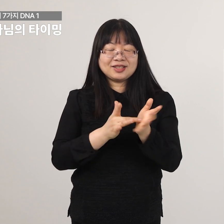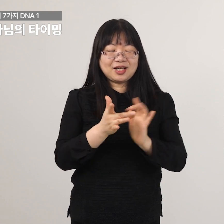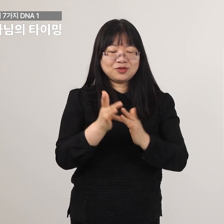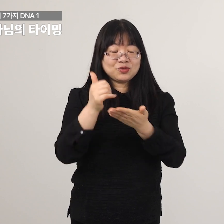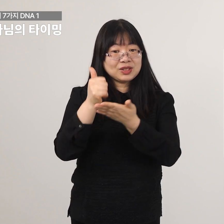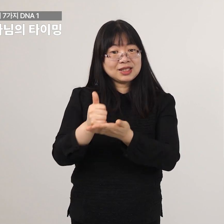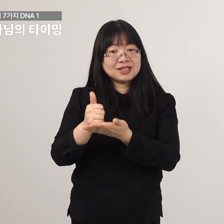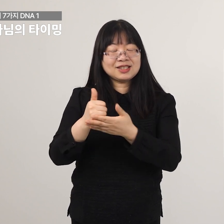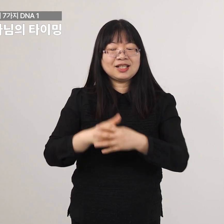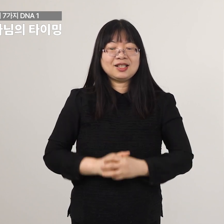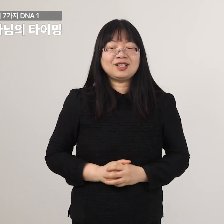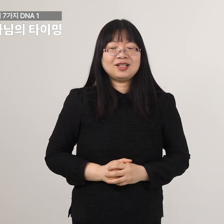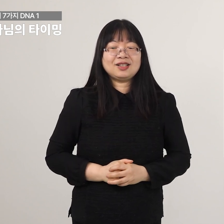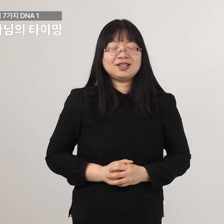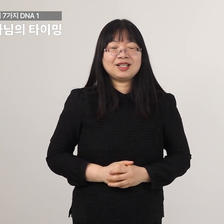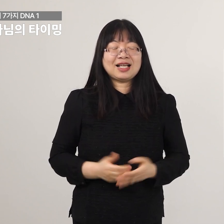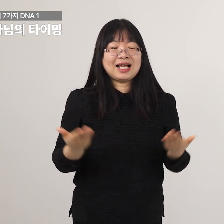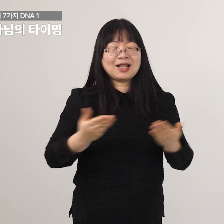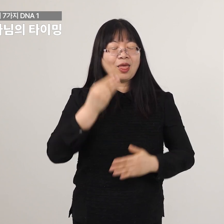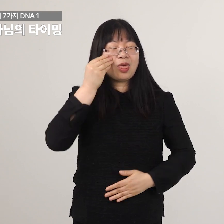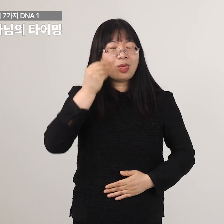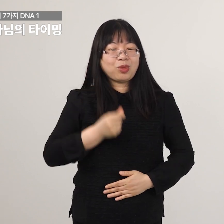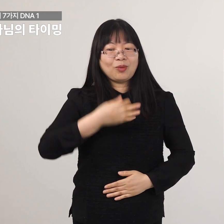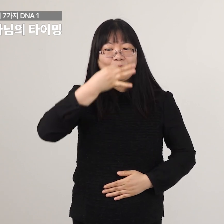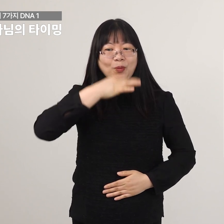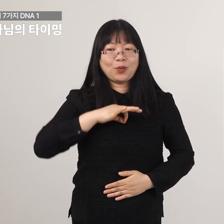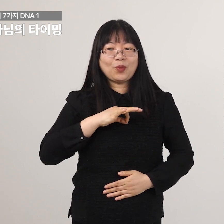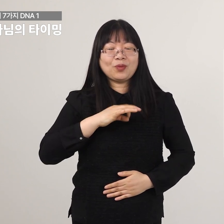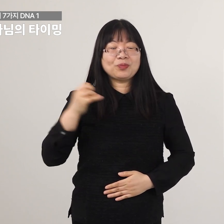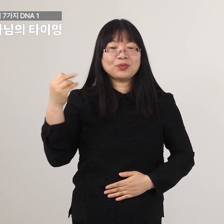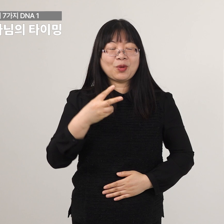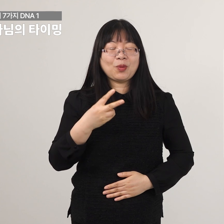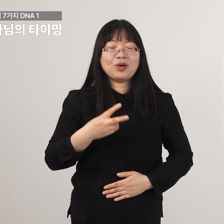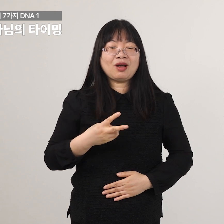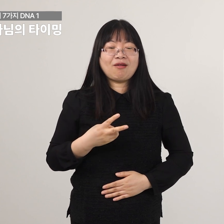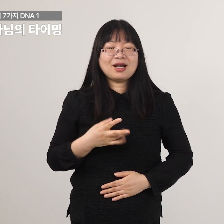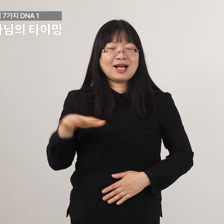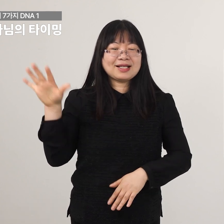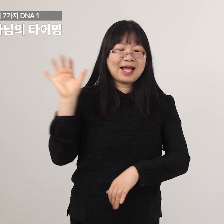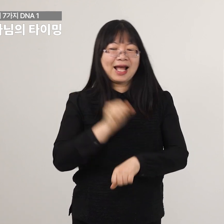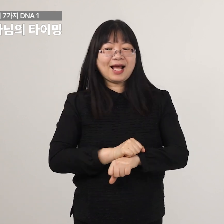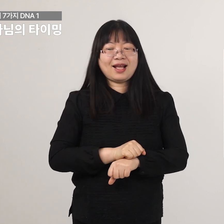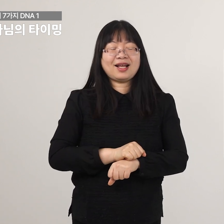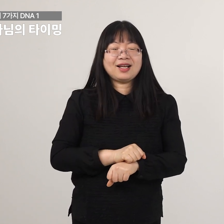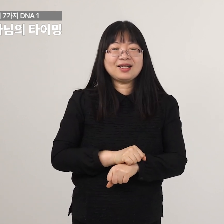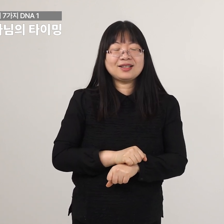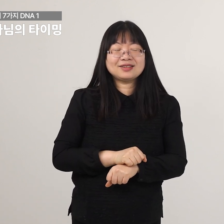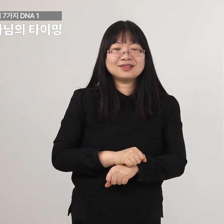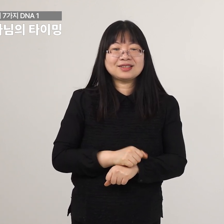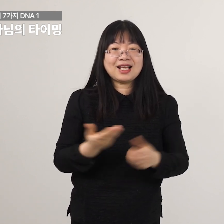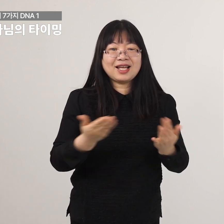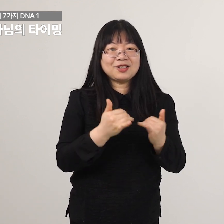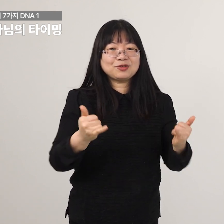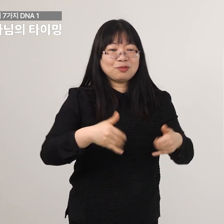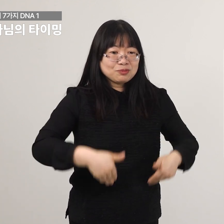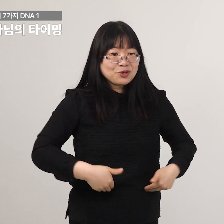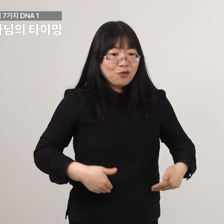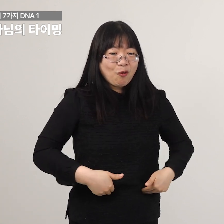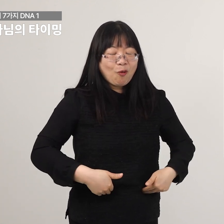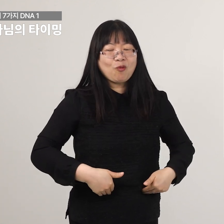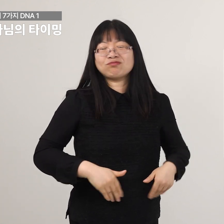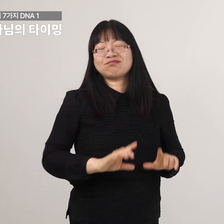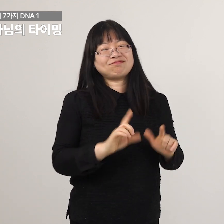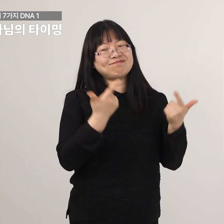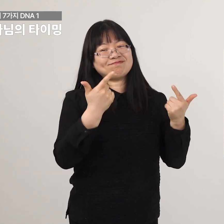예수님은 일을 세련되게 하고 효율적으로 하고 매끄럽게 하고 잘하는 일꾼이 필요한 게